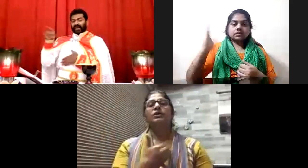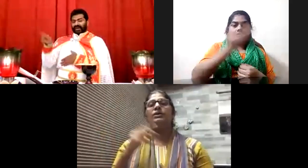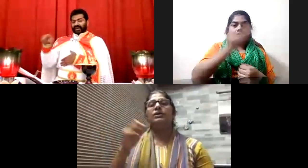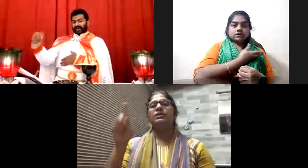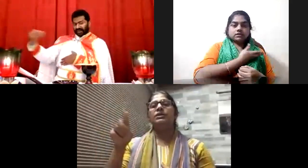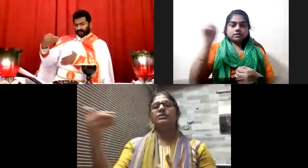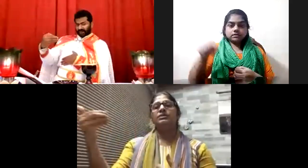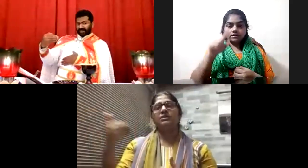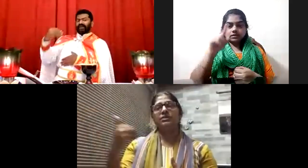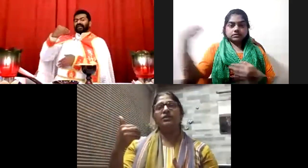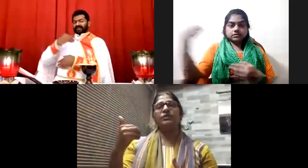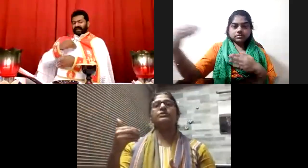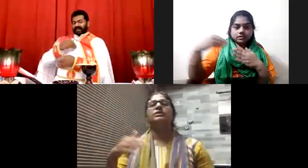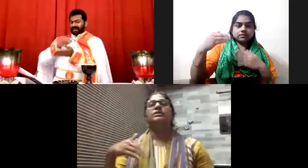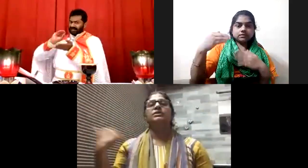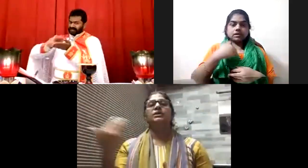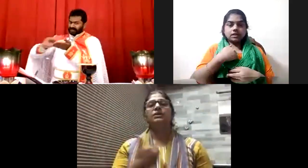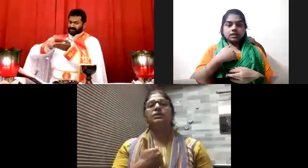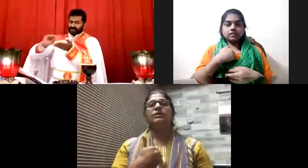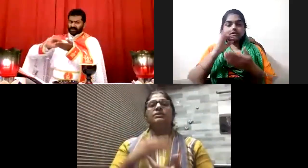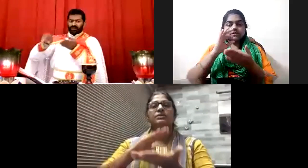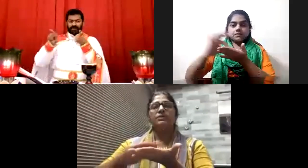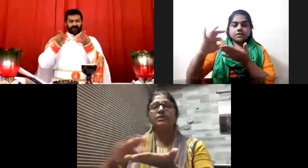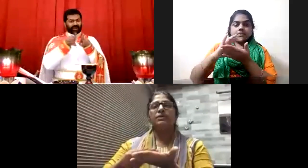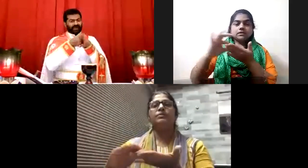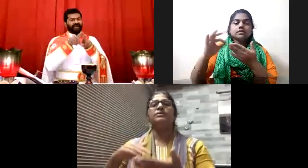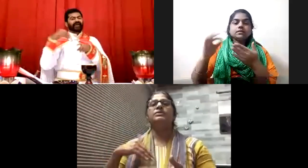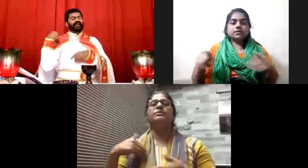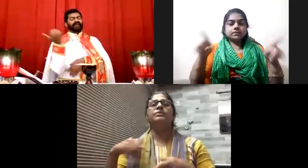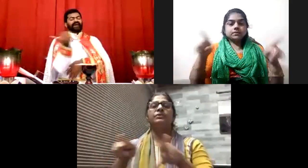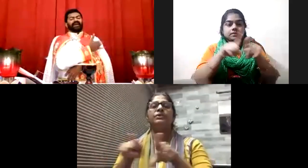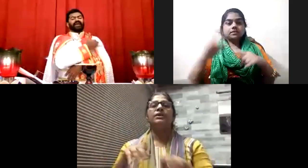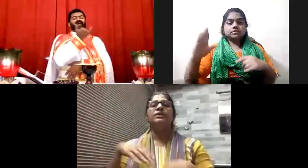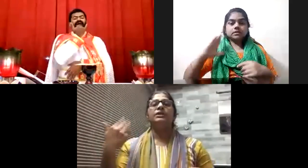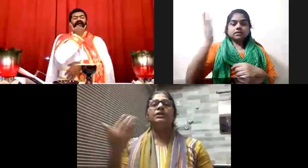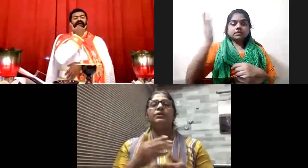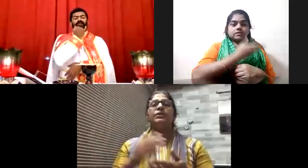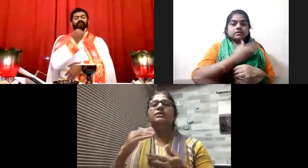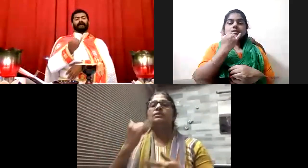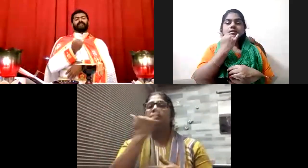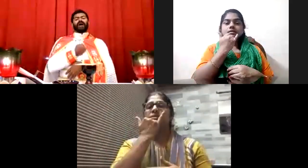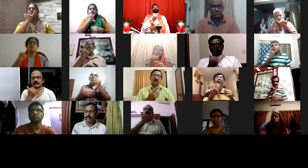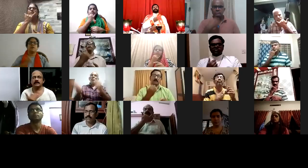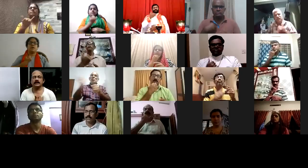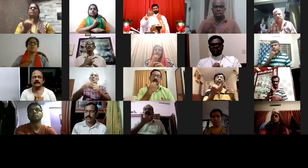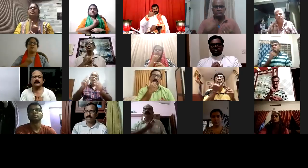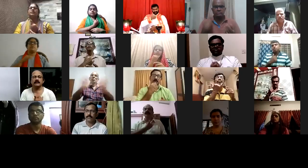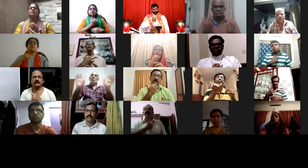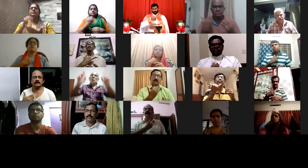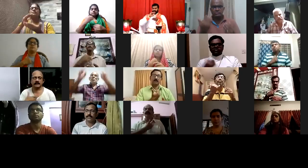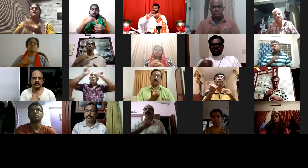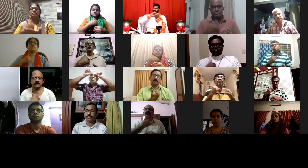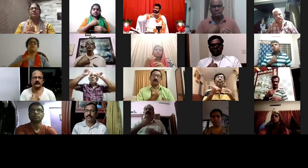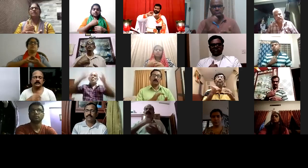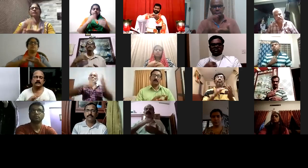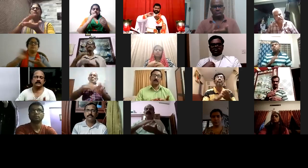ഞങ്ങളുടെ കടക്കാരോട് ഞങ്ങൾ ക്ഷമിച്ചതുപോലെ ഞങ്ങളുടെ കടങ്ങളും പാപങ്ങളും